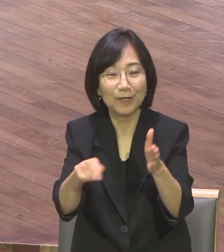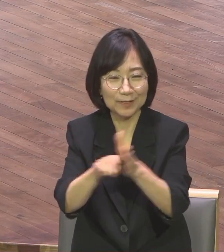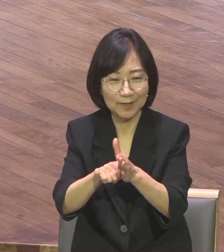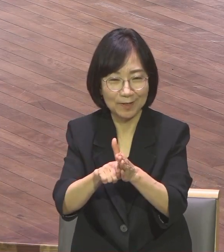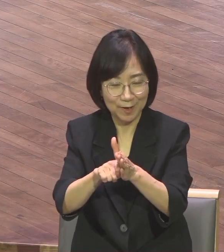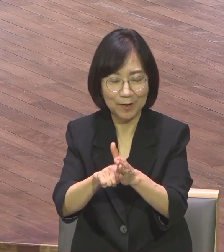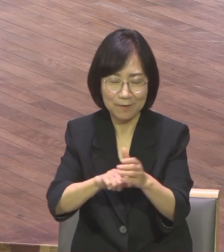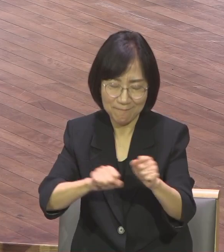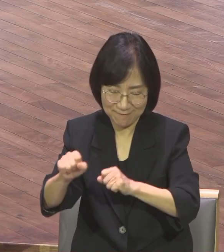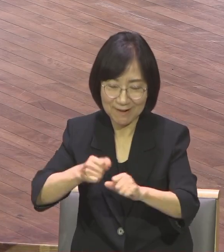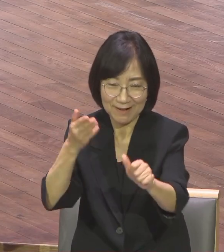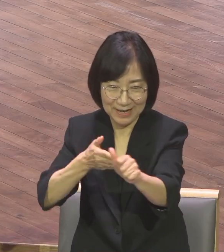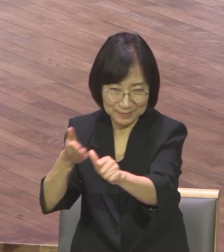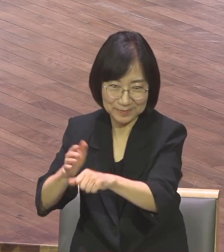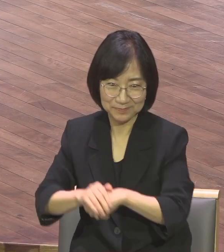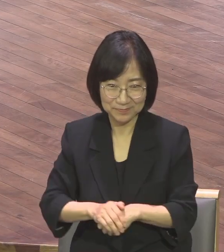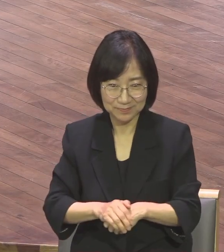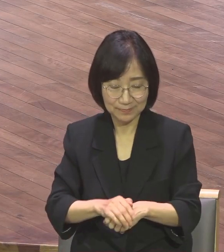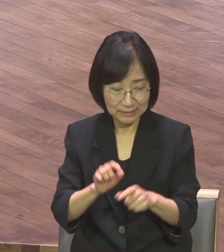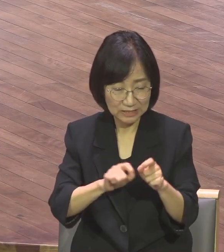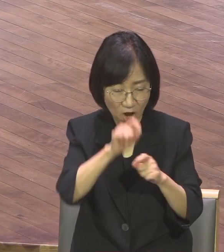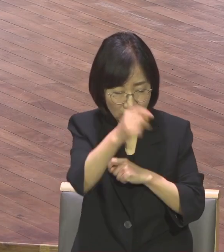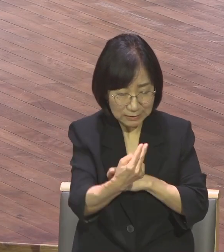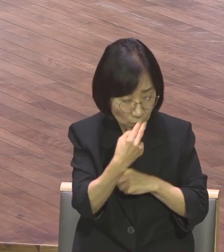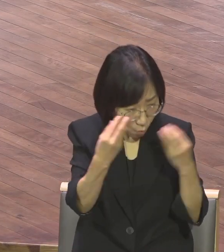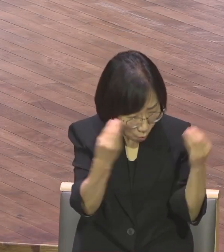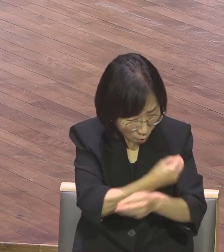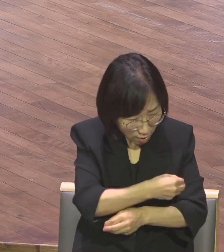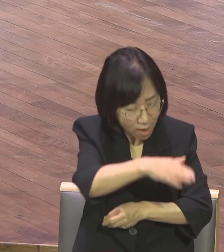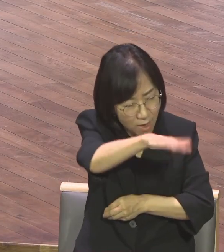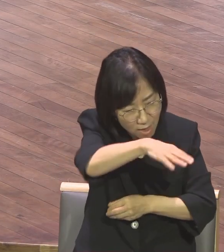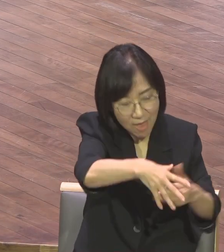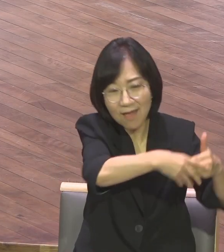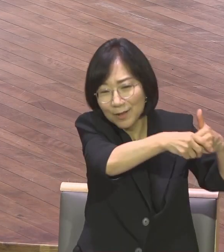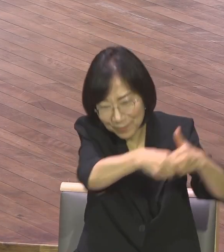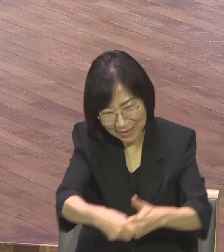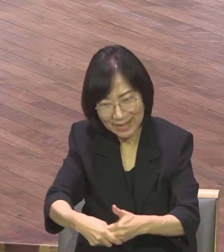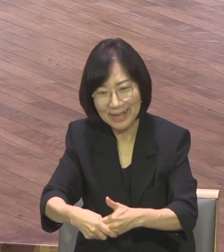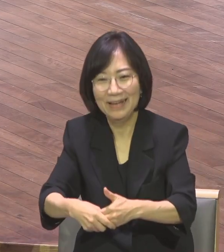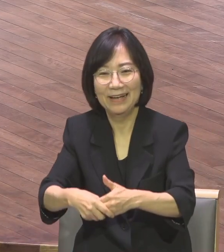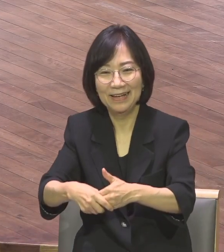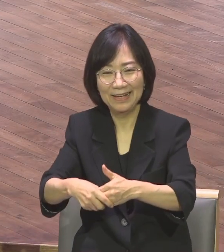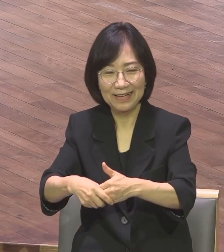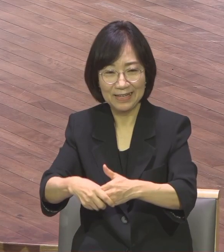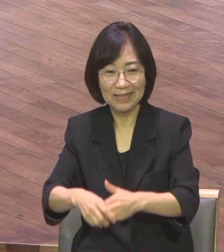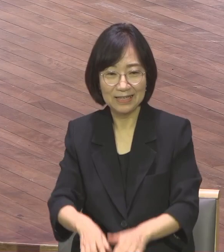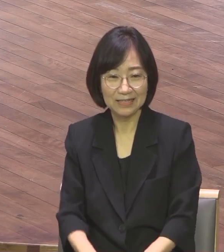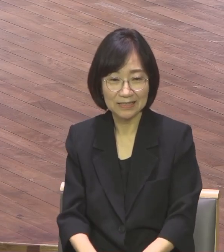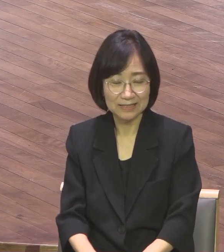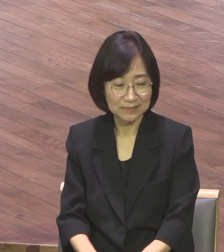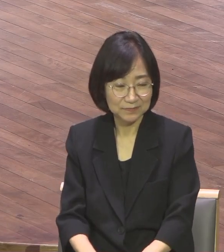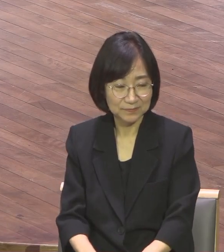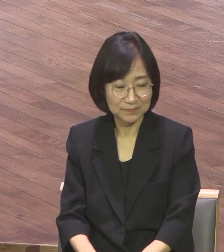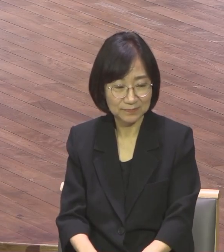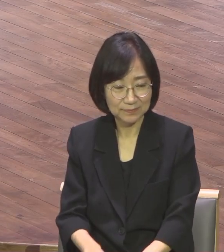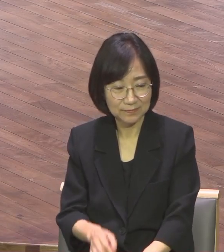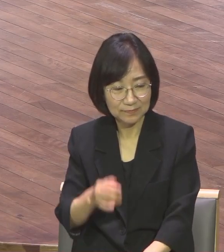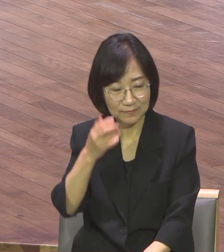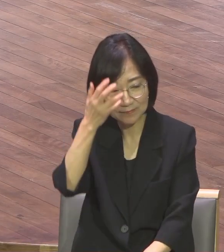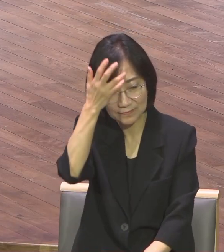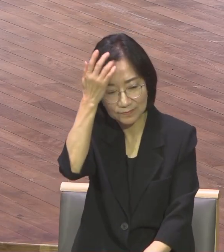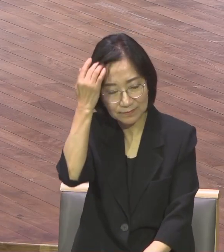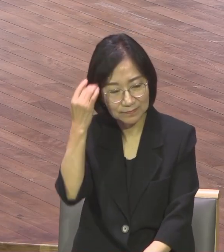분들 확실하게 풀어주시기 바랍니다. 예수만 영접하고 예수 믿으면 당신이